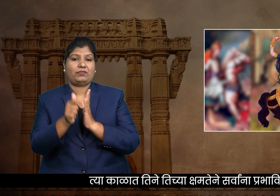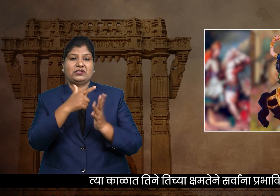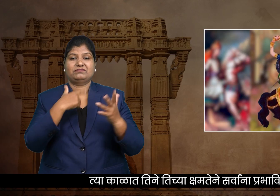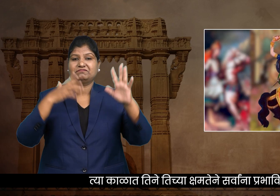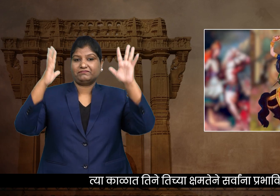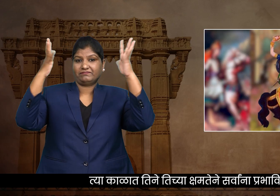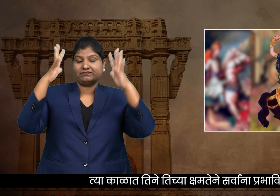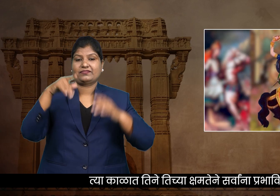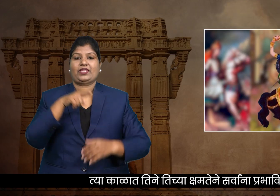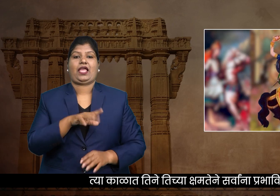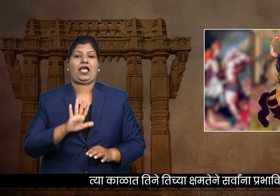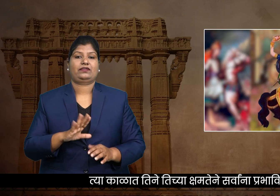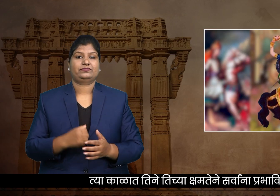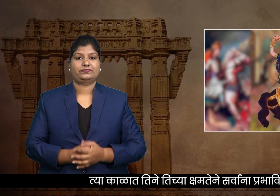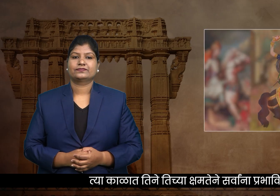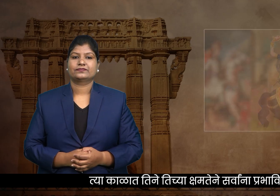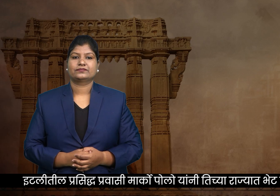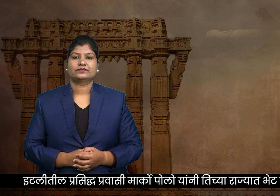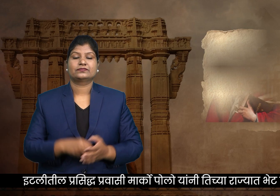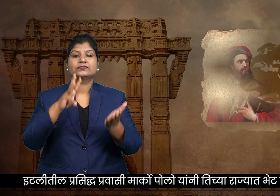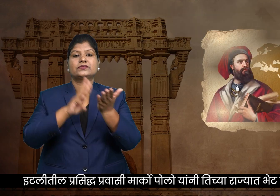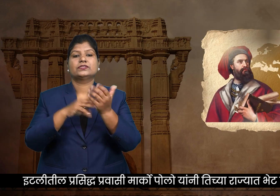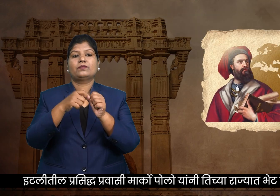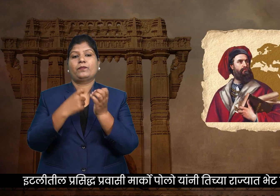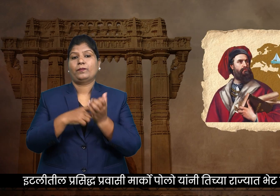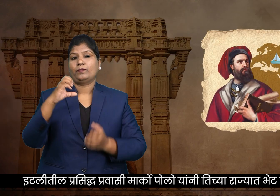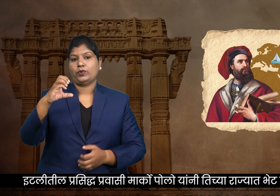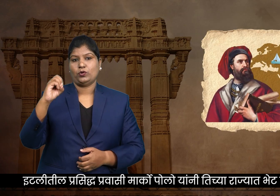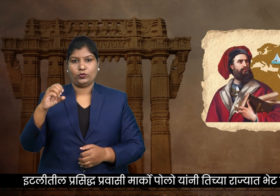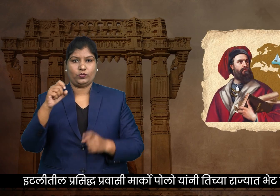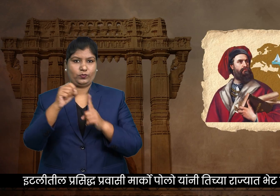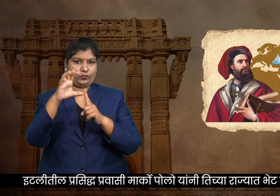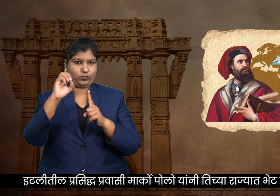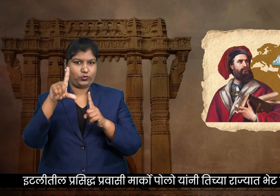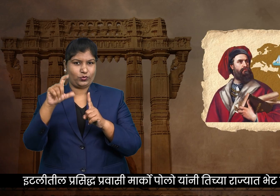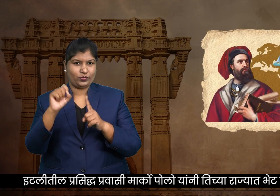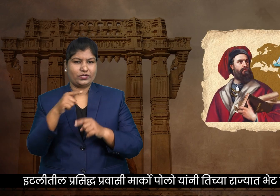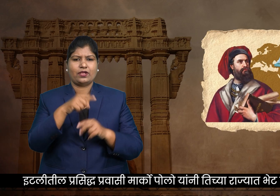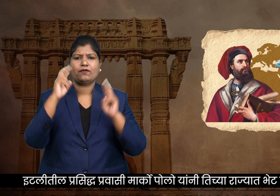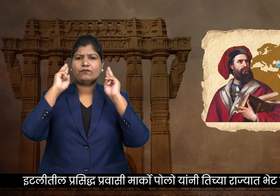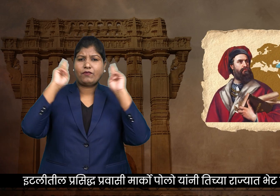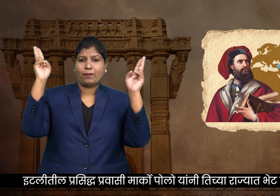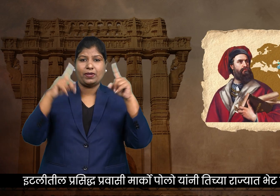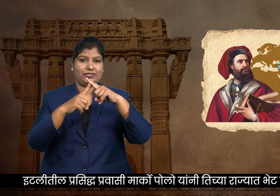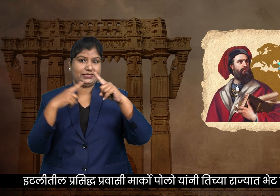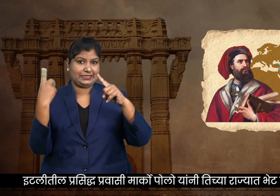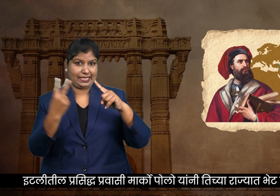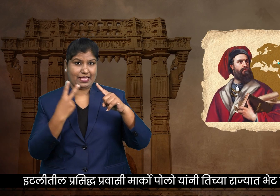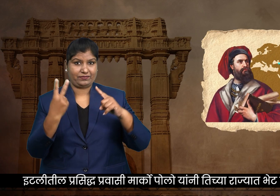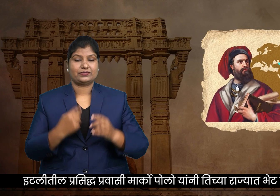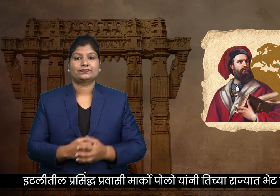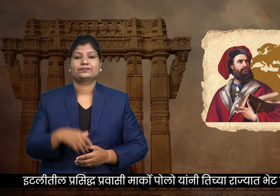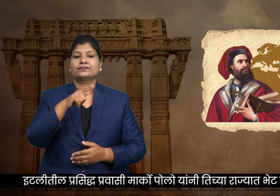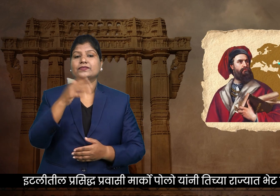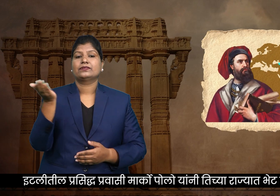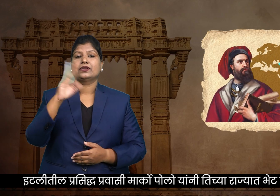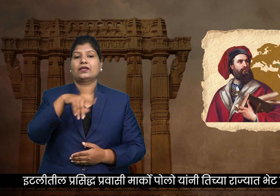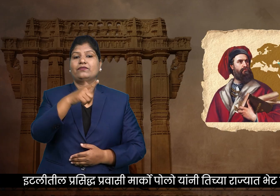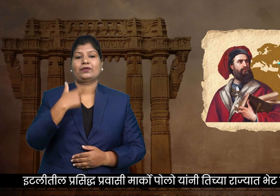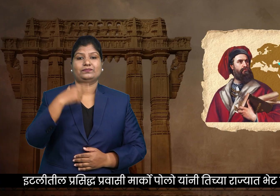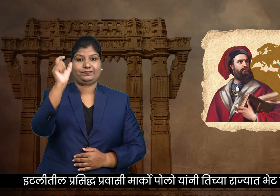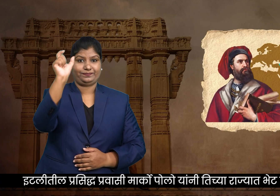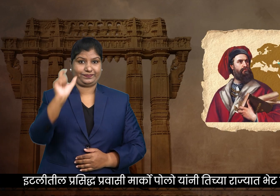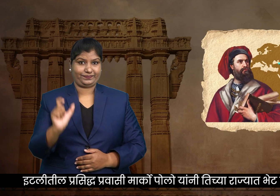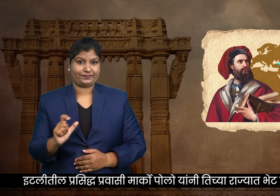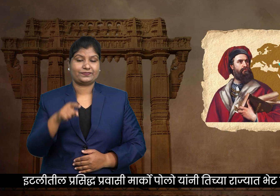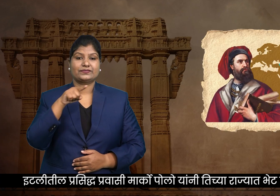क्षमतेने सर्वांना प्रभावित केले. दिल्लीतील प्रसिद्ध प्रवासी मार्को पोलो यांनी तिच्या राज्यात भेट